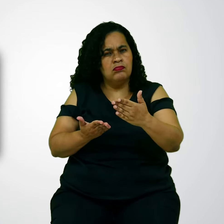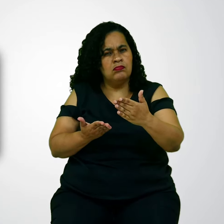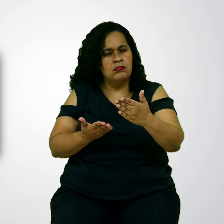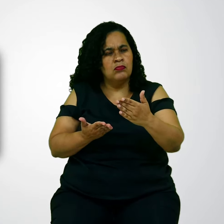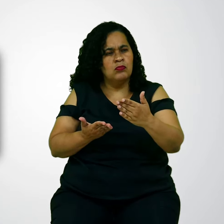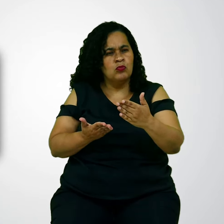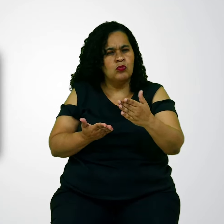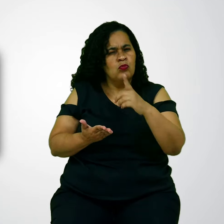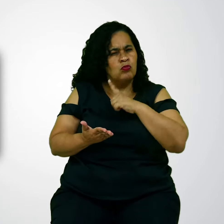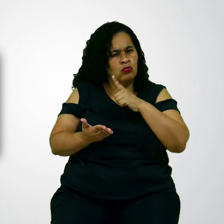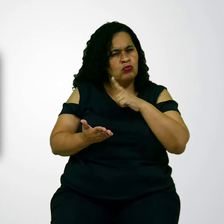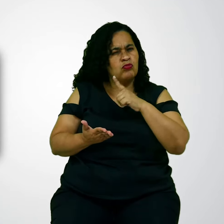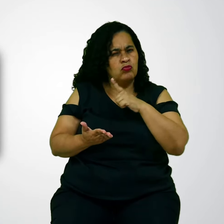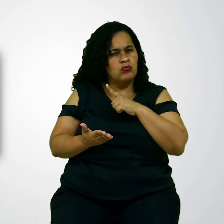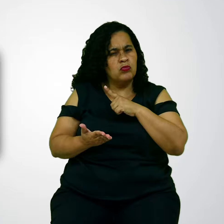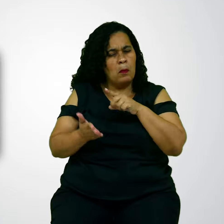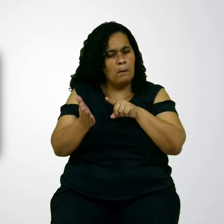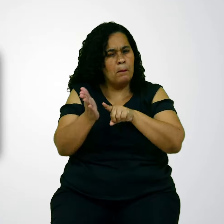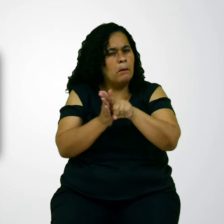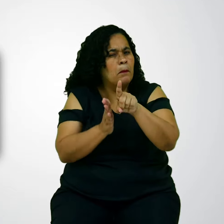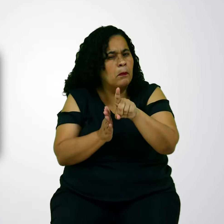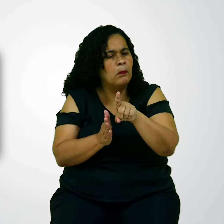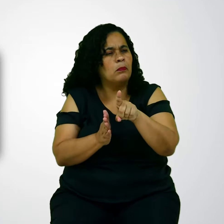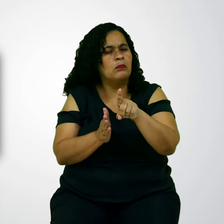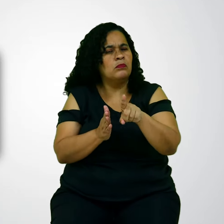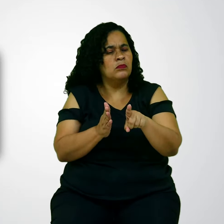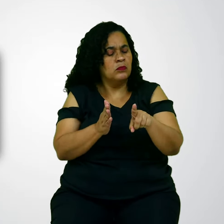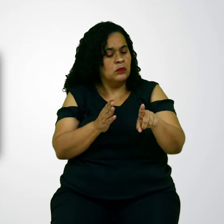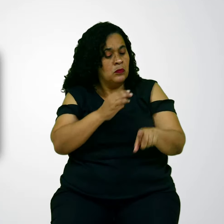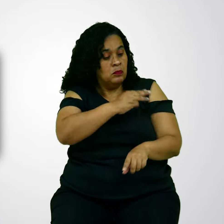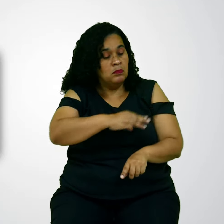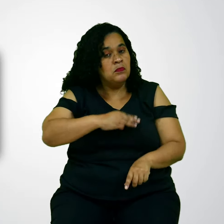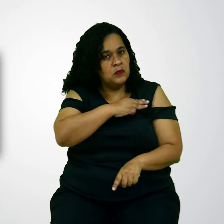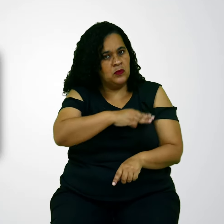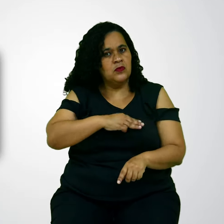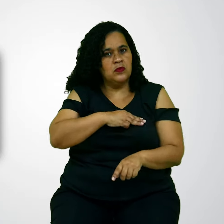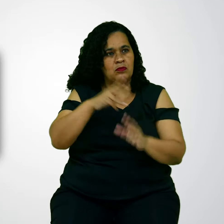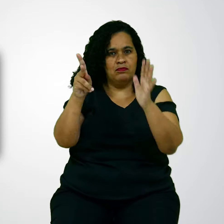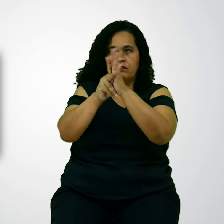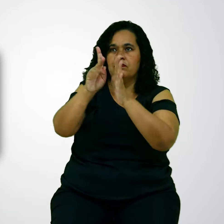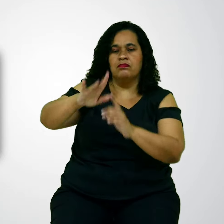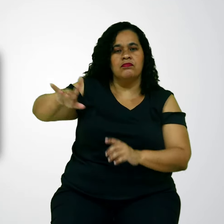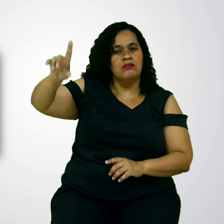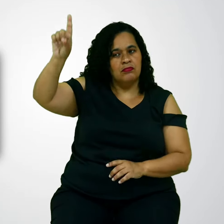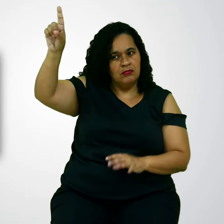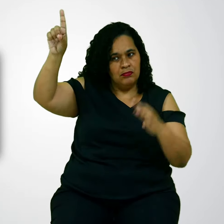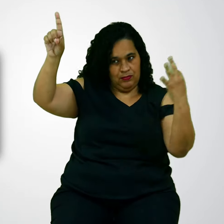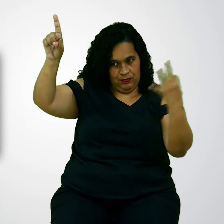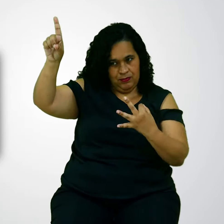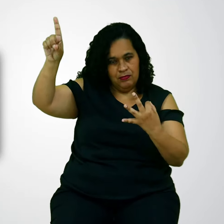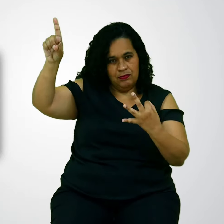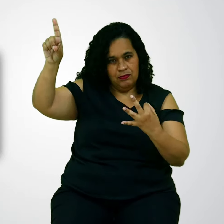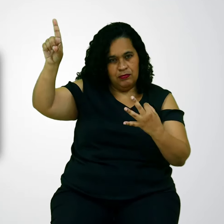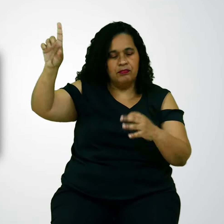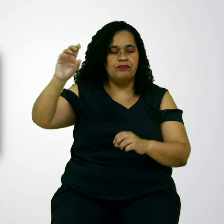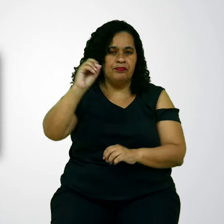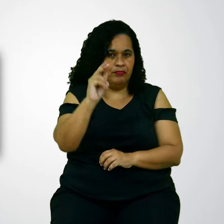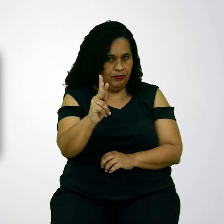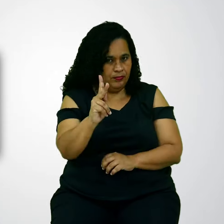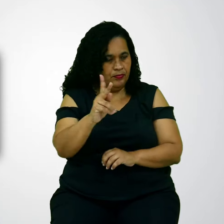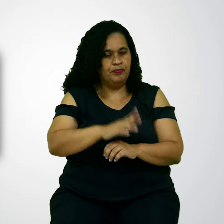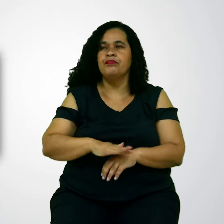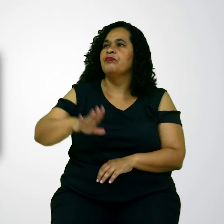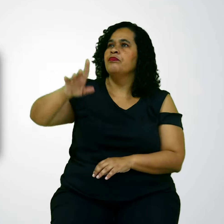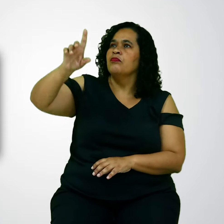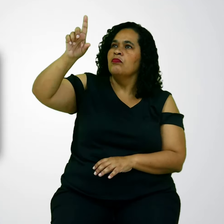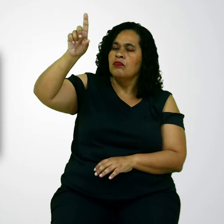afirmação. A missão é de Deus, correto? A missão é de Deus. Deus tem uma missão. Qual é a